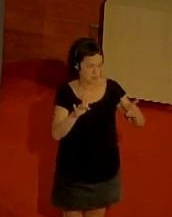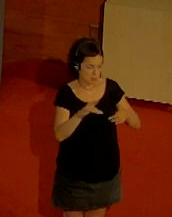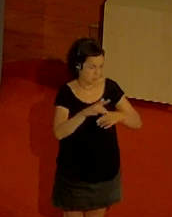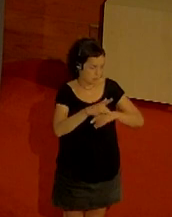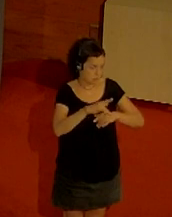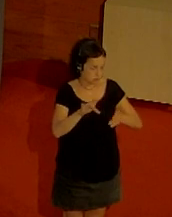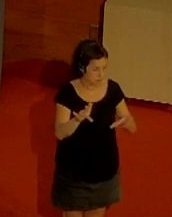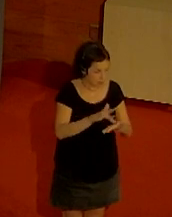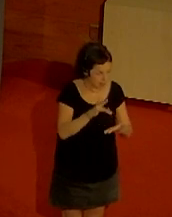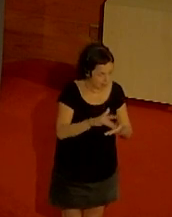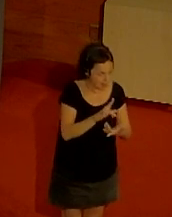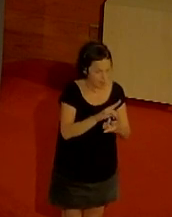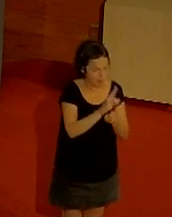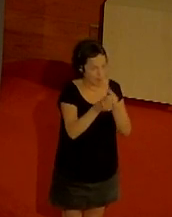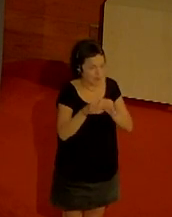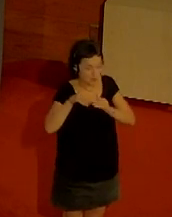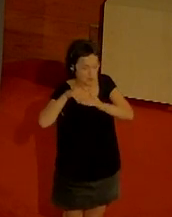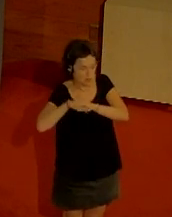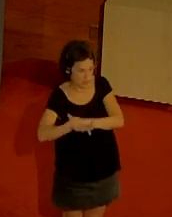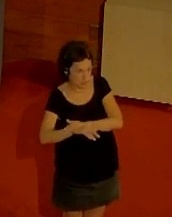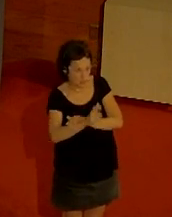las imprime y se las da a la gente.